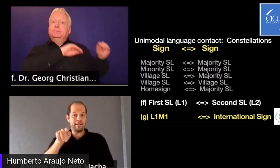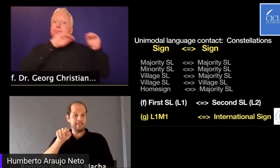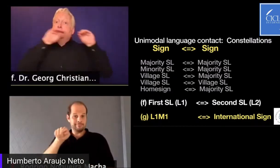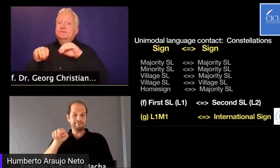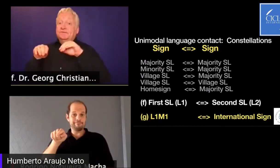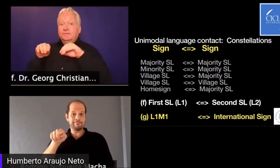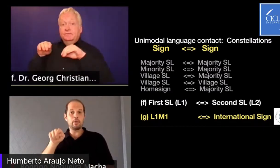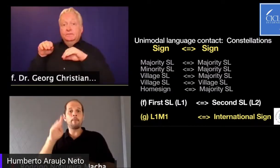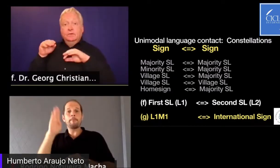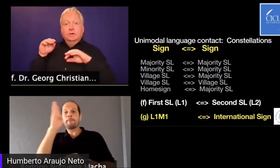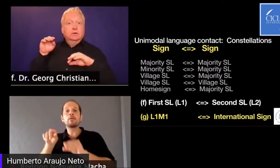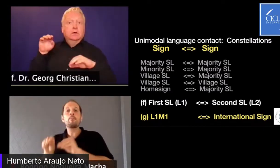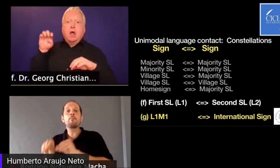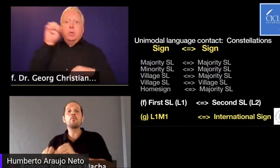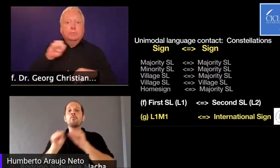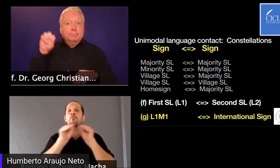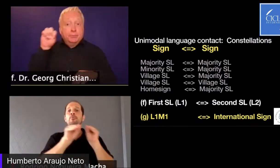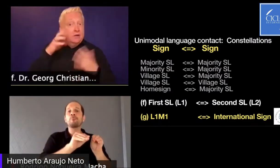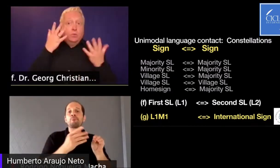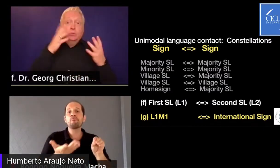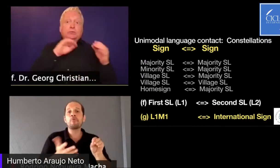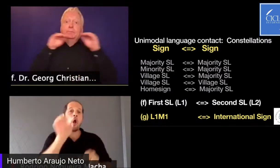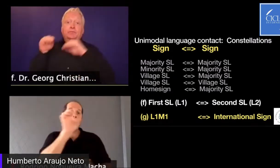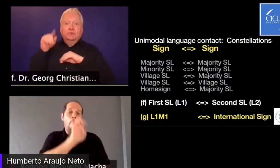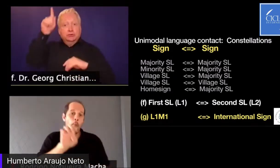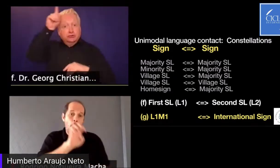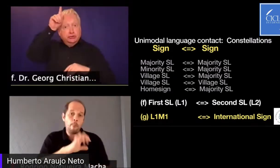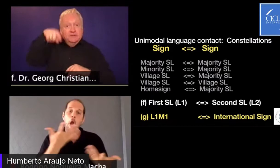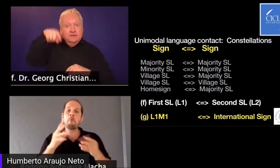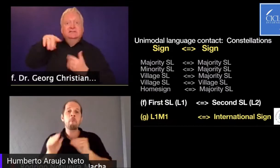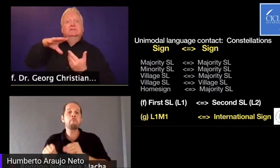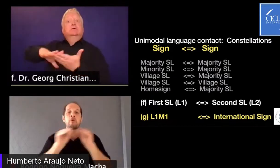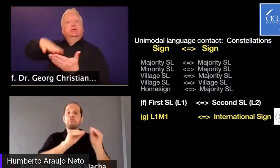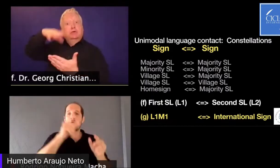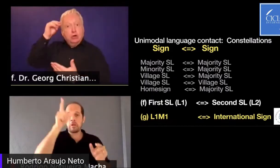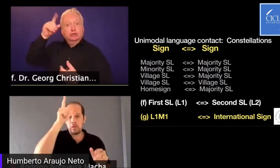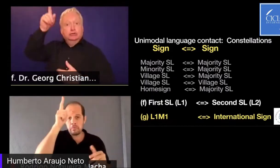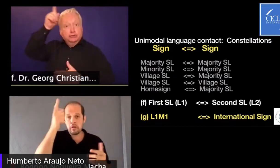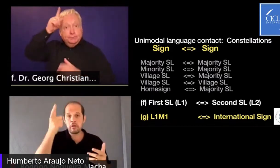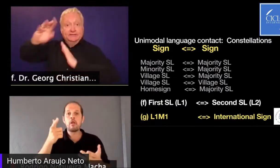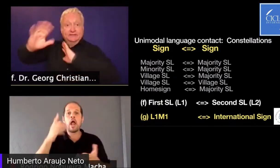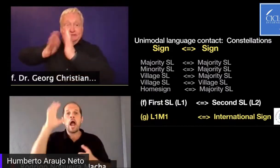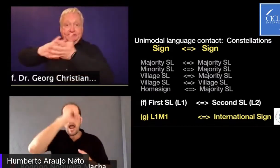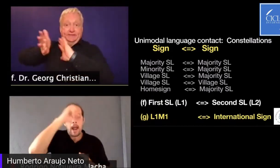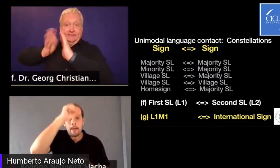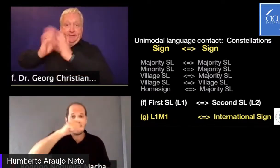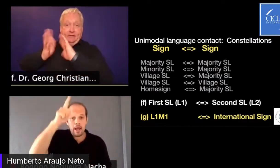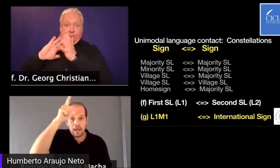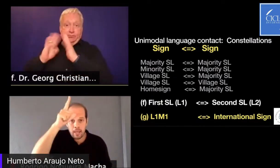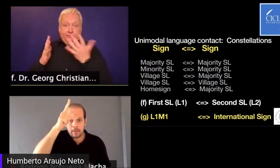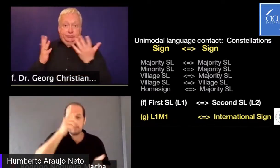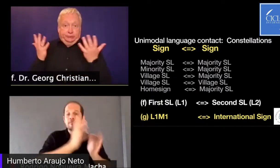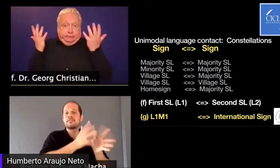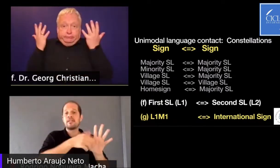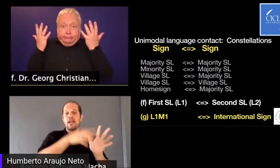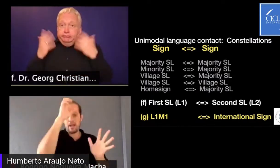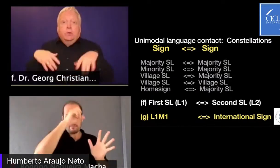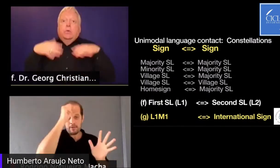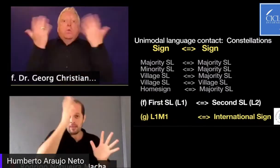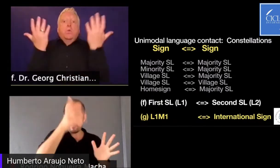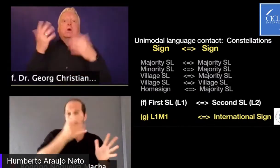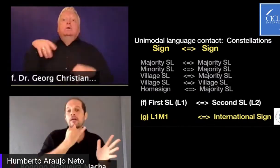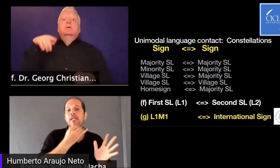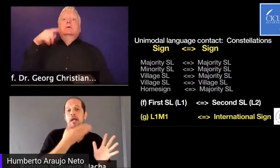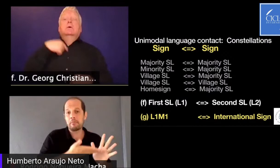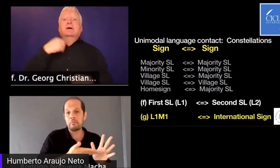Então, o que que a gente observa? Por exemplo, pessoas que moraram no Brasil, se mudaram para a Europa, foram para a Alemanha, aprenderam a língua de sinais da